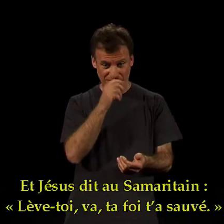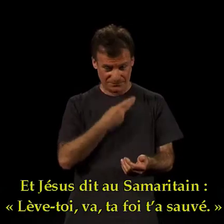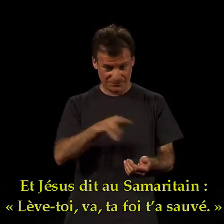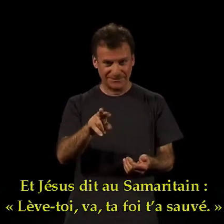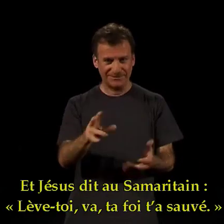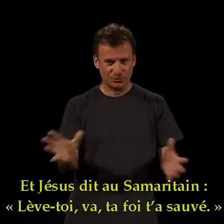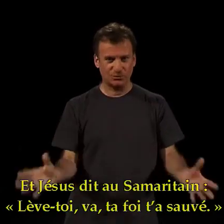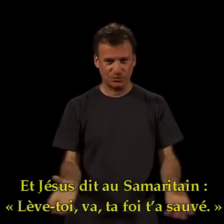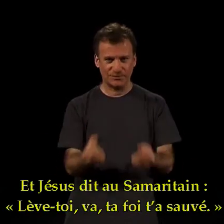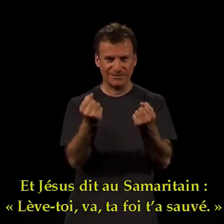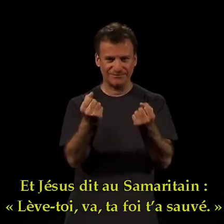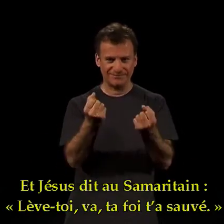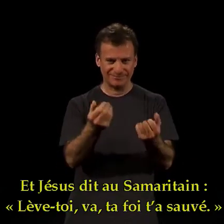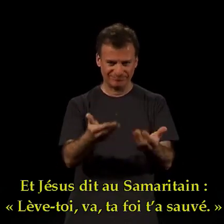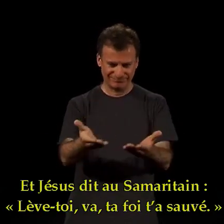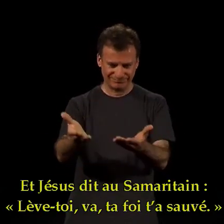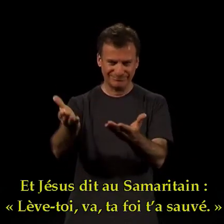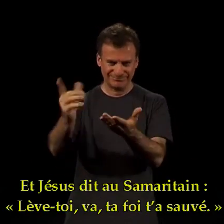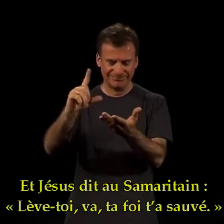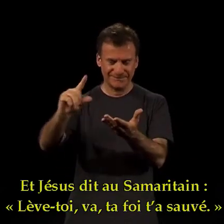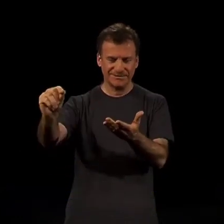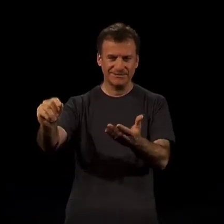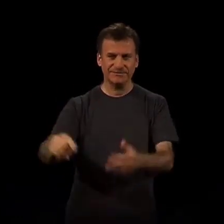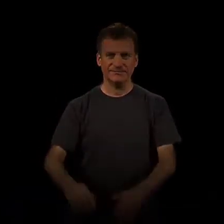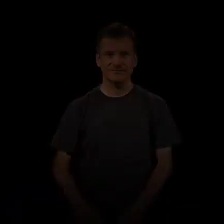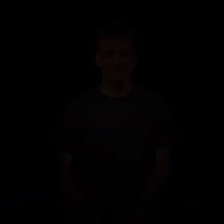«Lève-toi, va, ta foi t'a sauvé.»